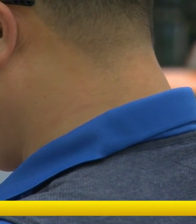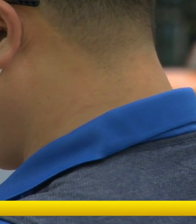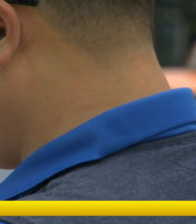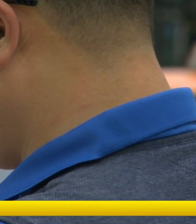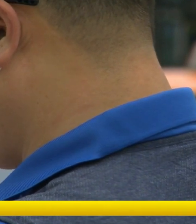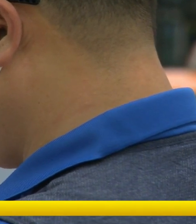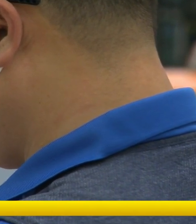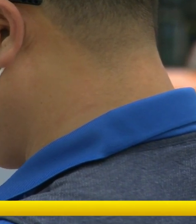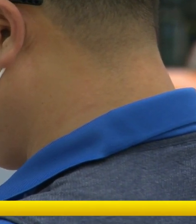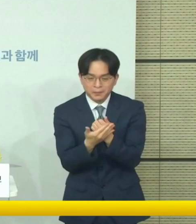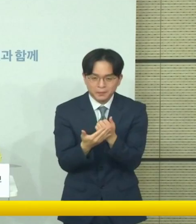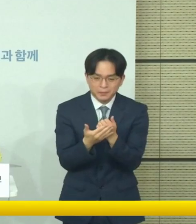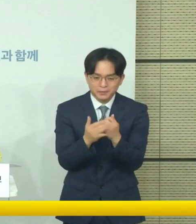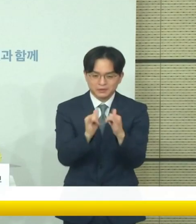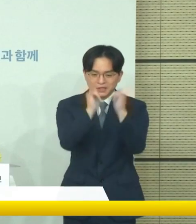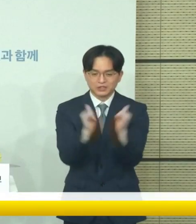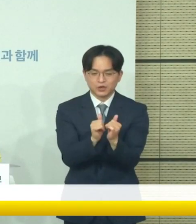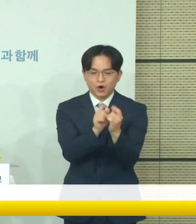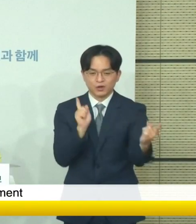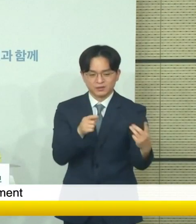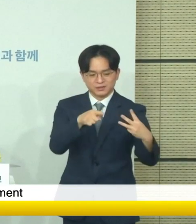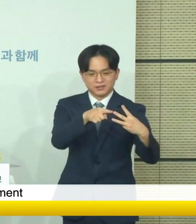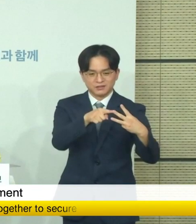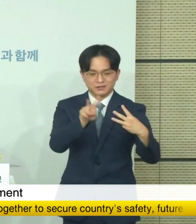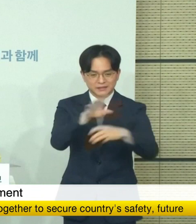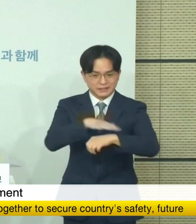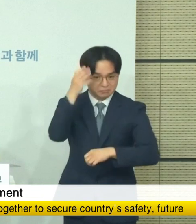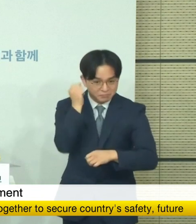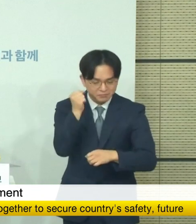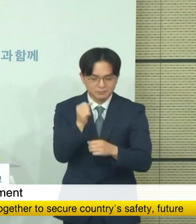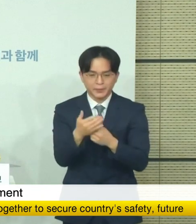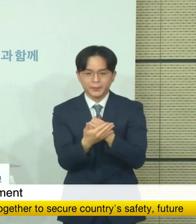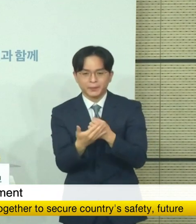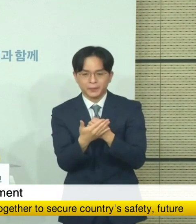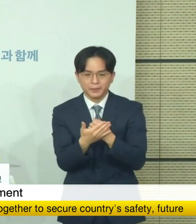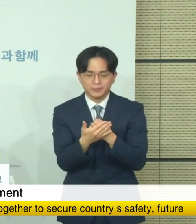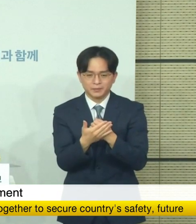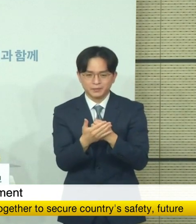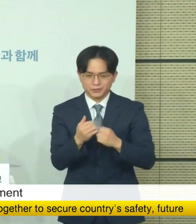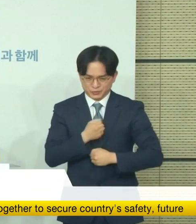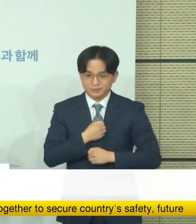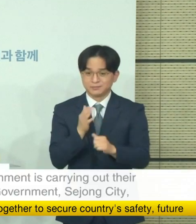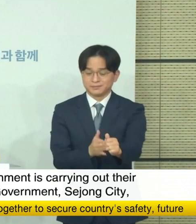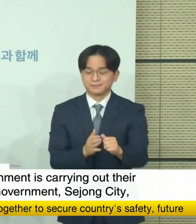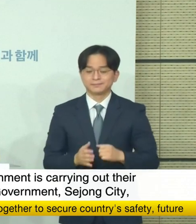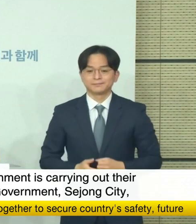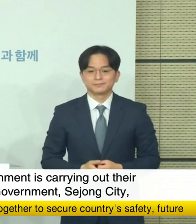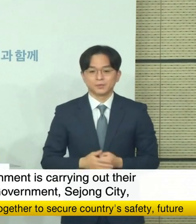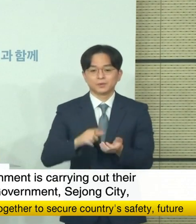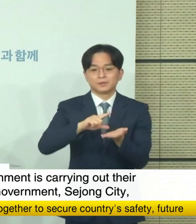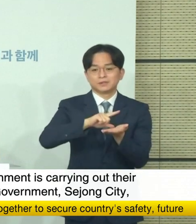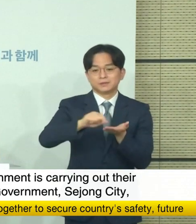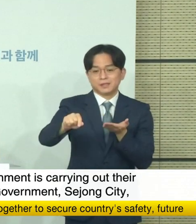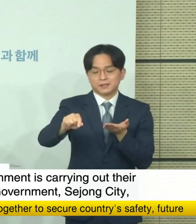alarming rate in recent days. 이처럼 엄중한 상황 가운데 각 지자체별로 자체적인 방역 강화